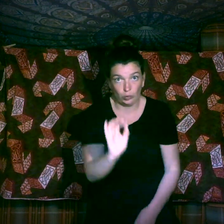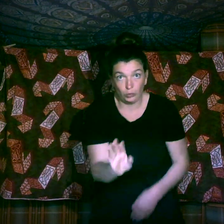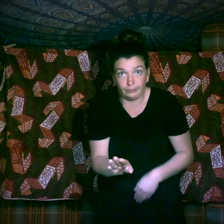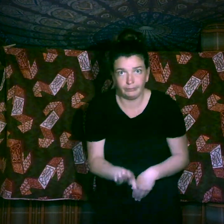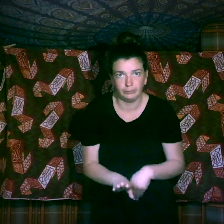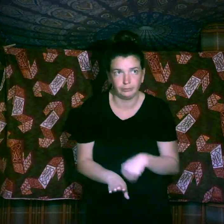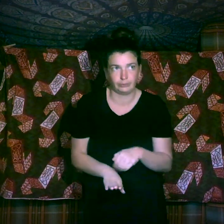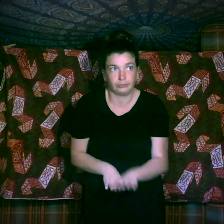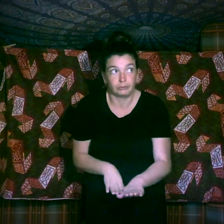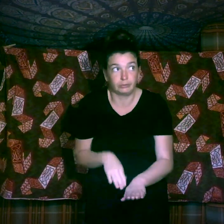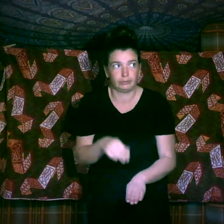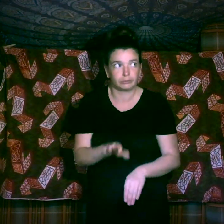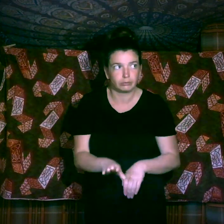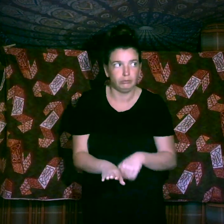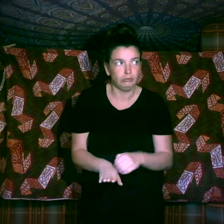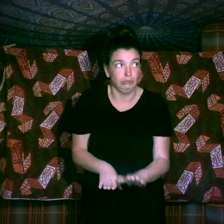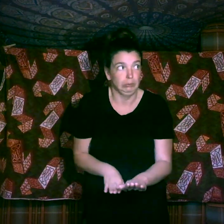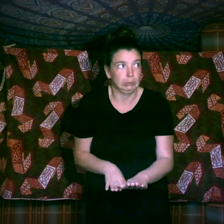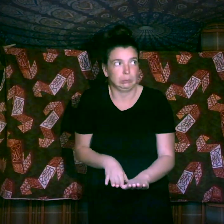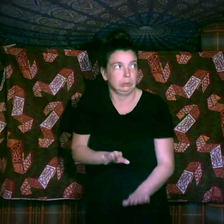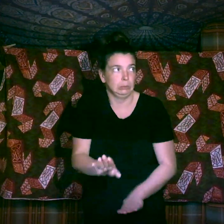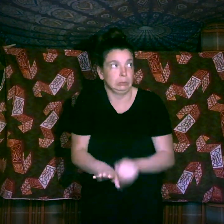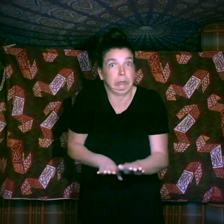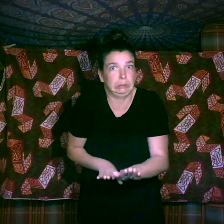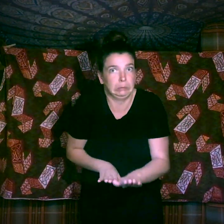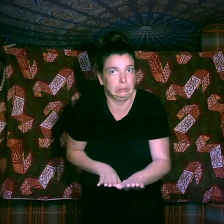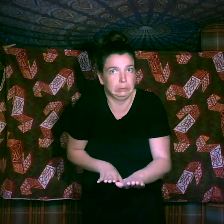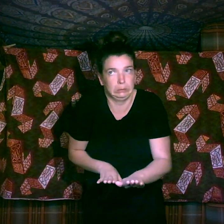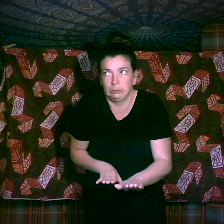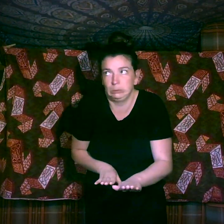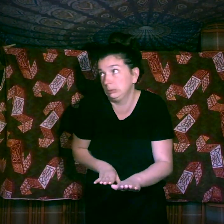Allons-y. Il n'y a plus qu'à l'explorer.